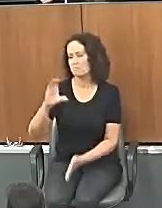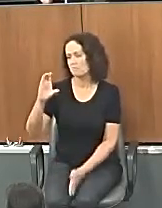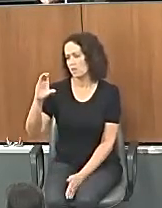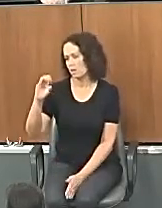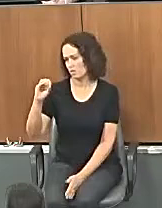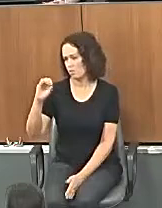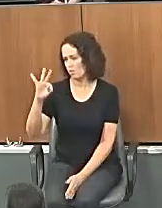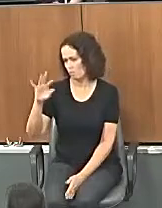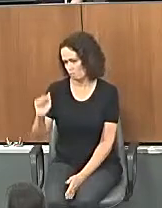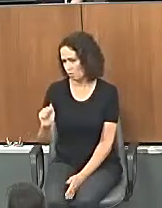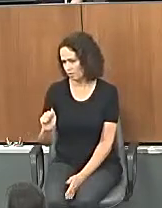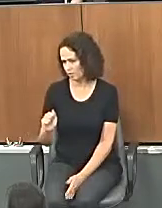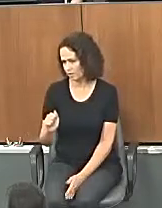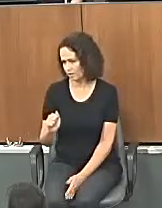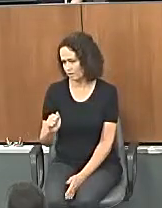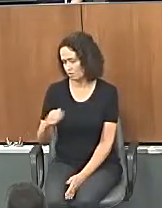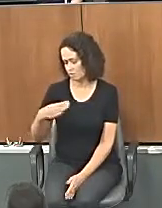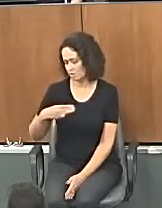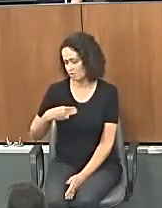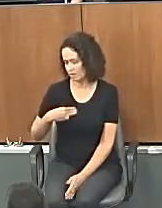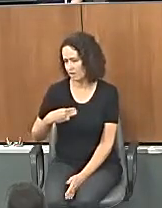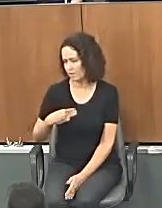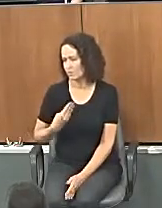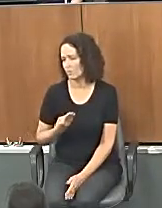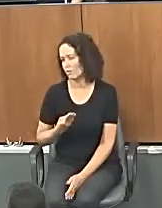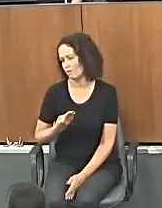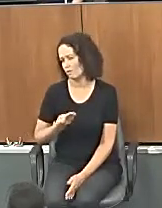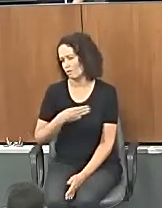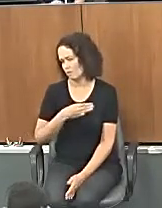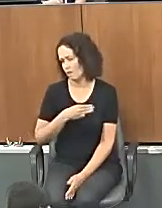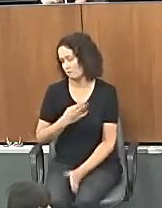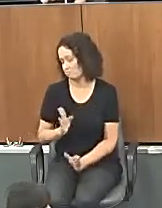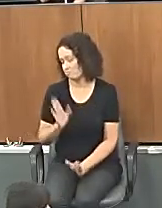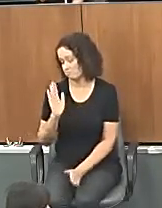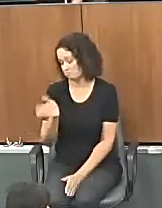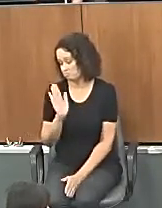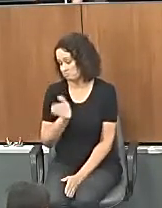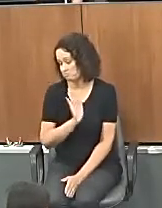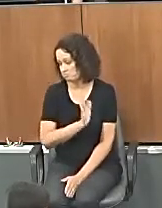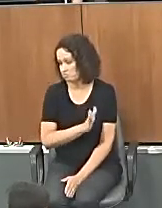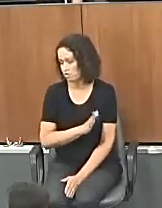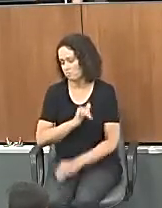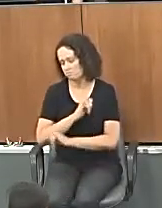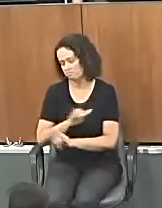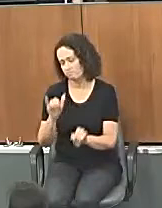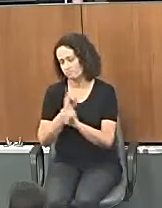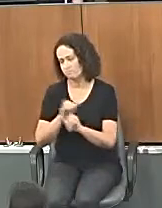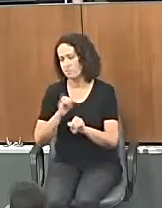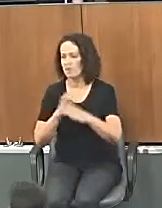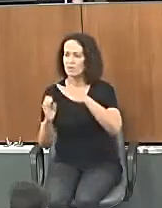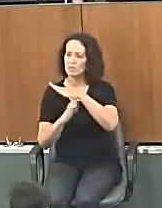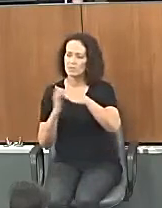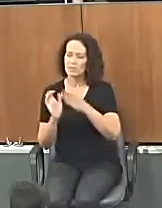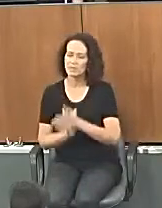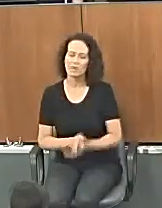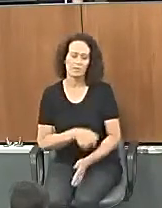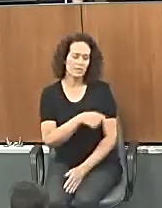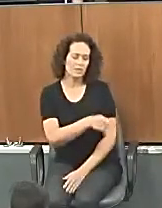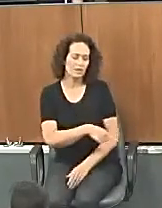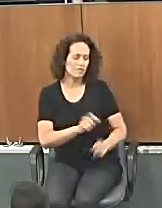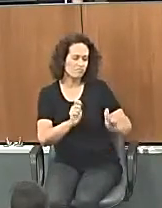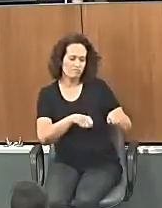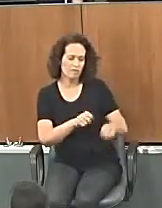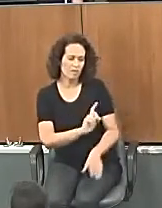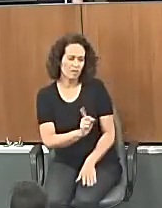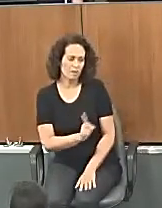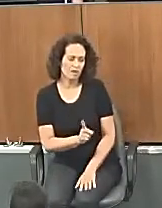e nós já ouvimos aqui nessa casa doutor luís ou já ouviu dizer o seguinte uma empresa mas ele não é qualificado não